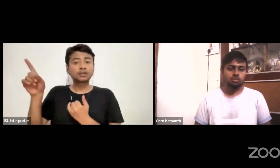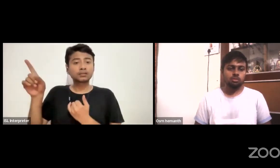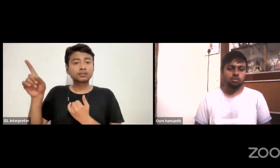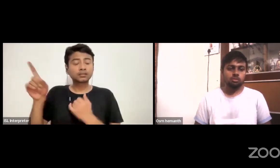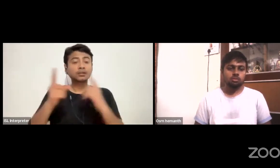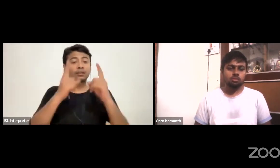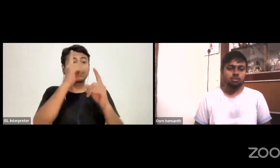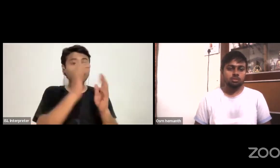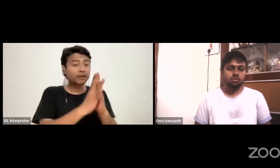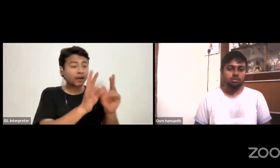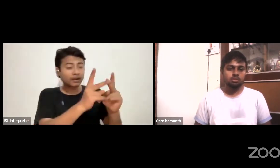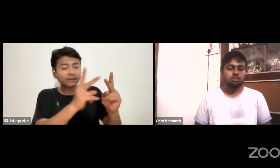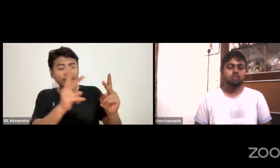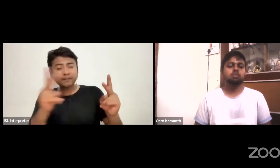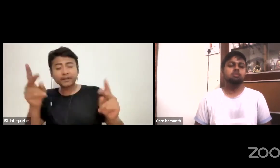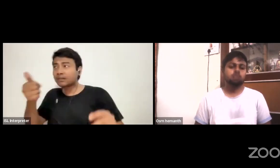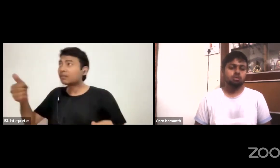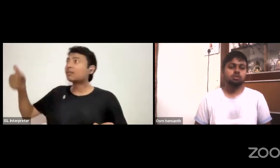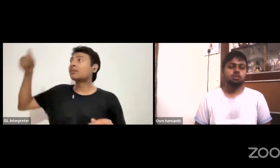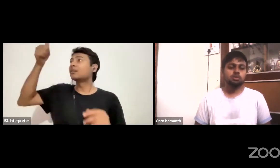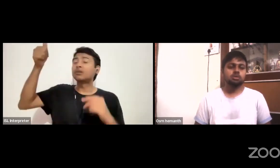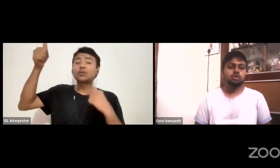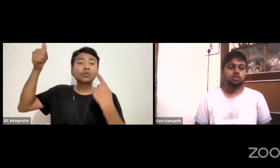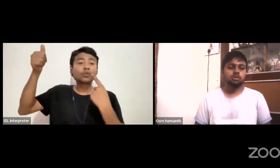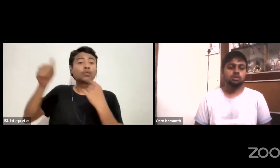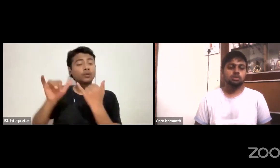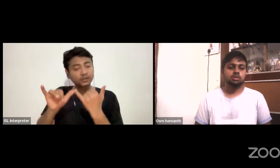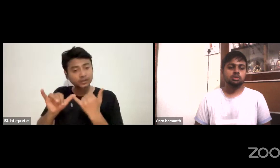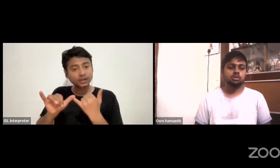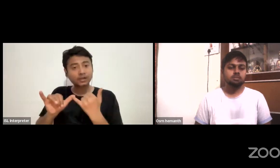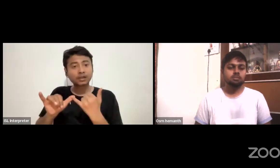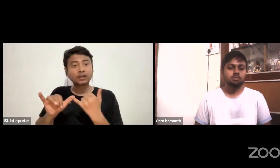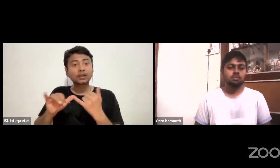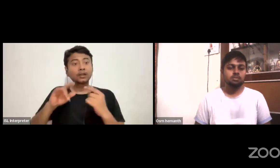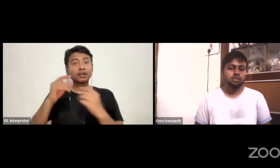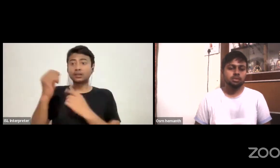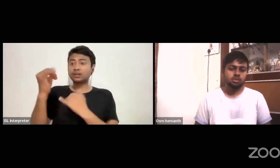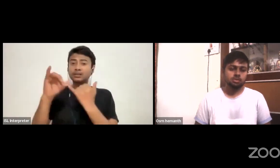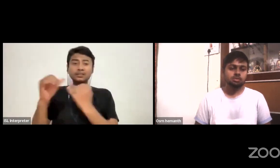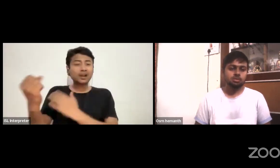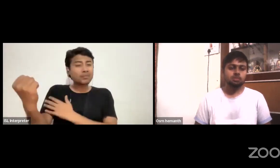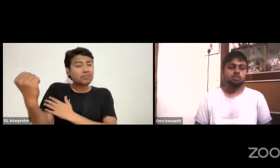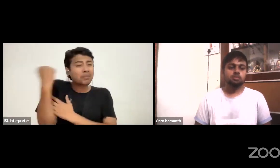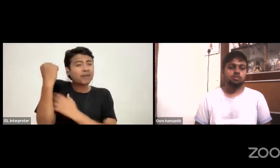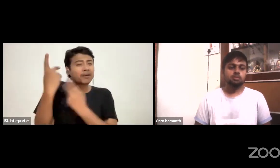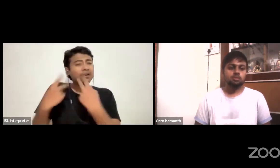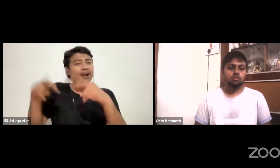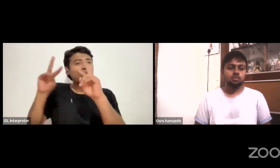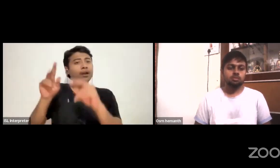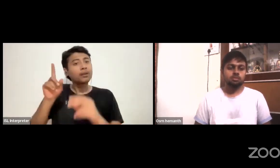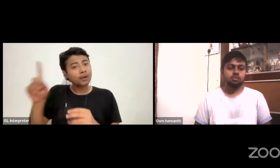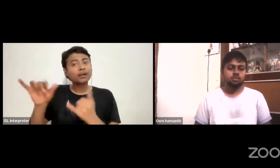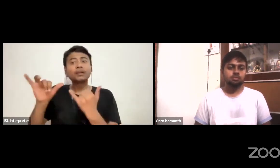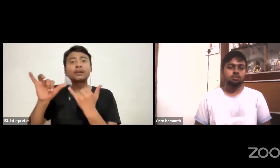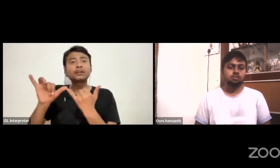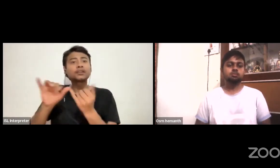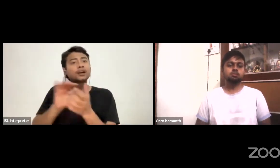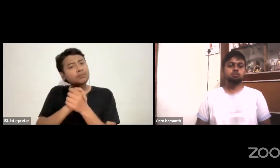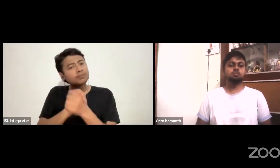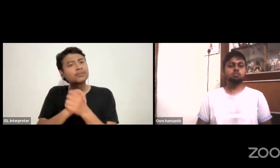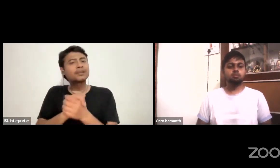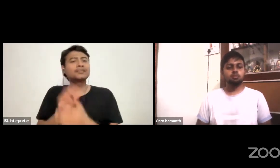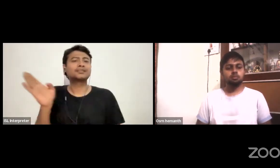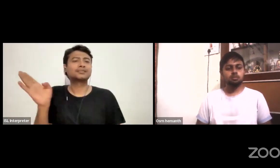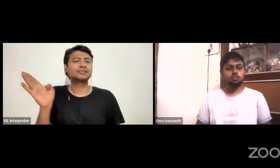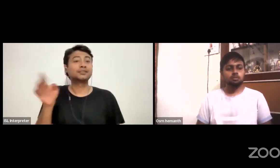और इतना होने के बाद भी सभी के वेलविशर भगवान श्री कृष्ण है। आप इन तीन चीजों में भगवान को एक्सेप्ट कर लीजिए, आपको सेटिस्फेक्शन मिल